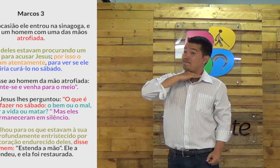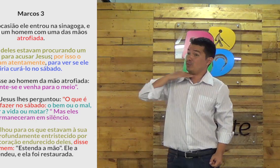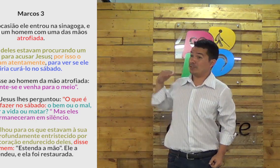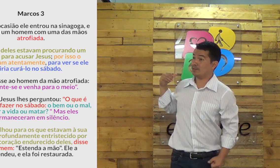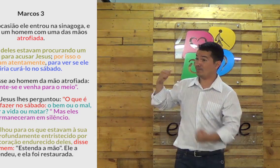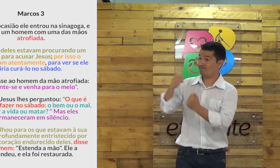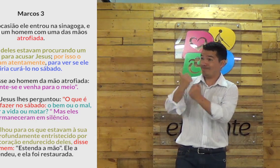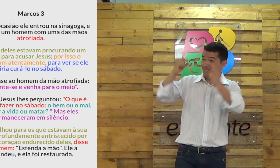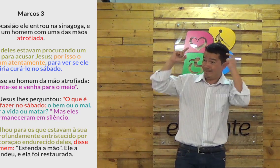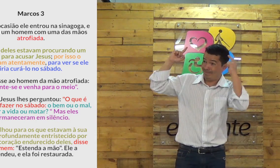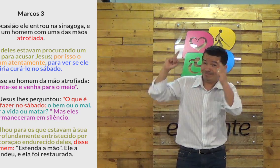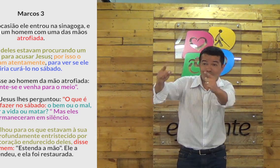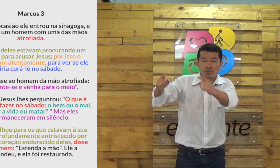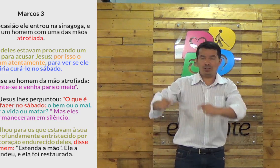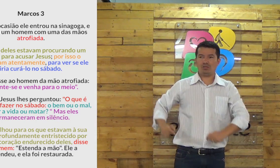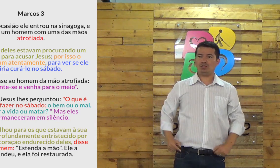Ele morreu por você.